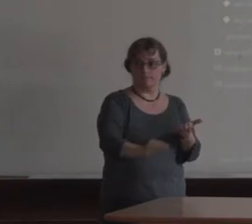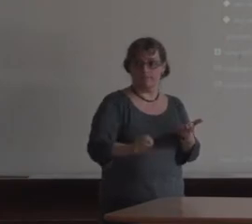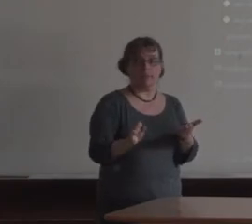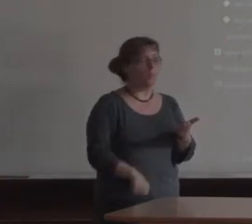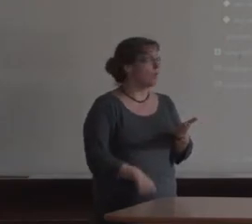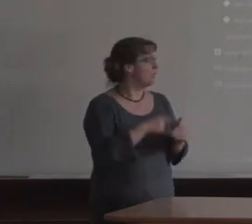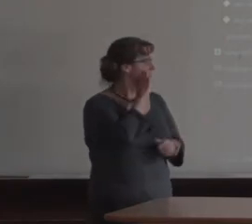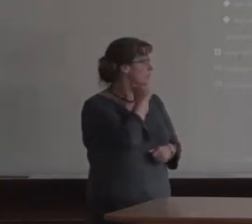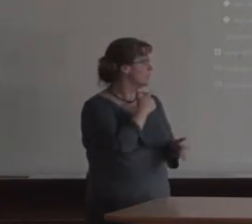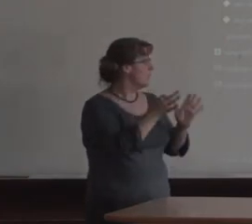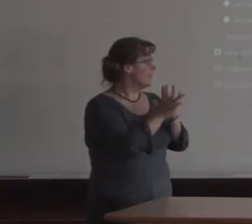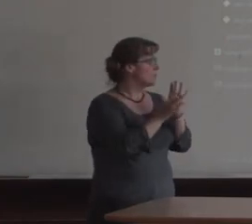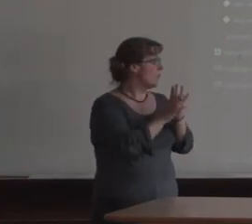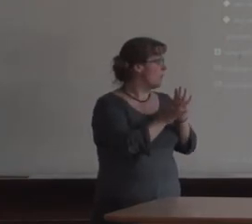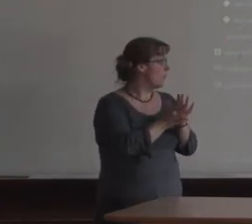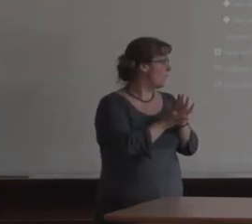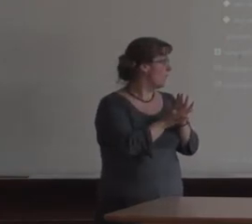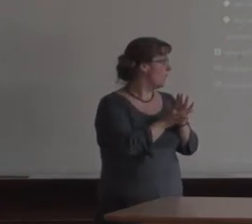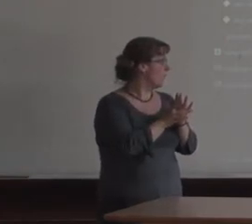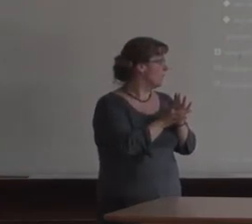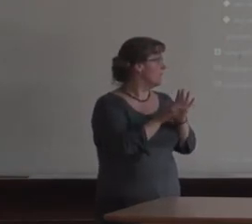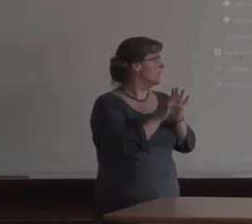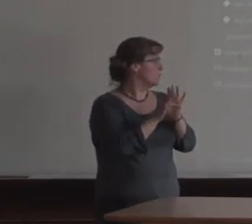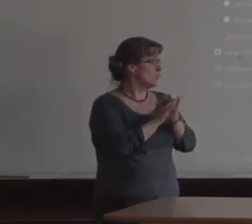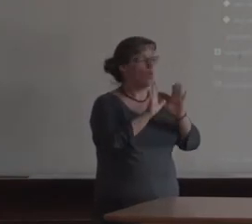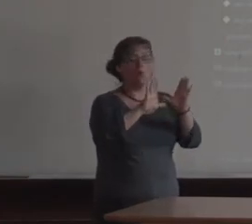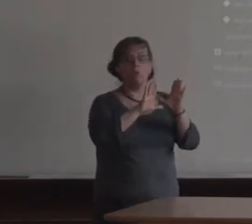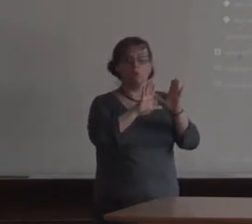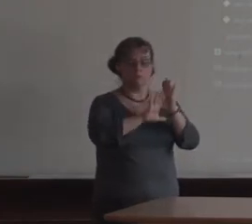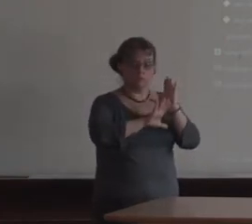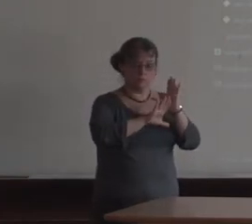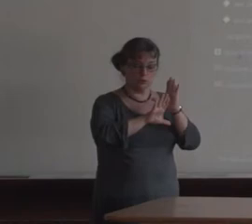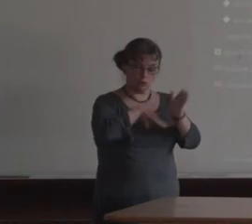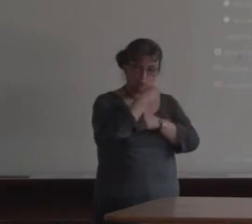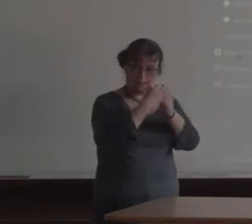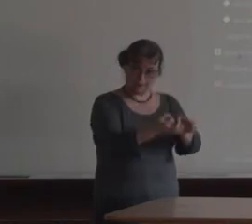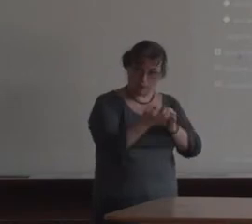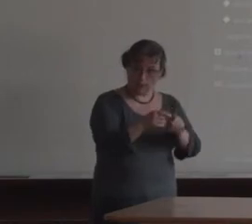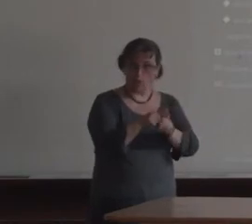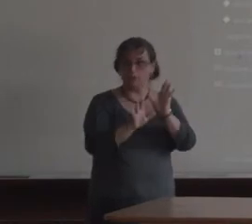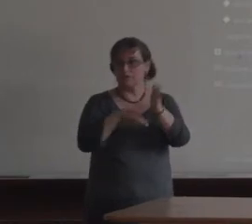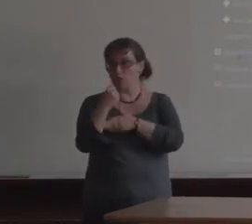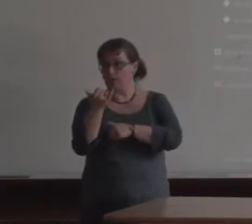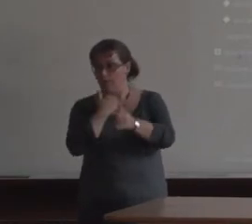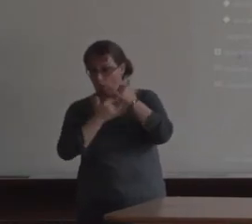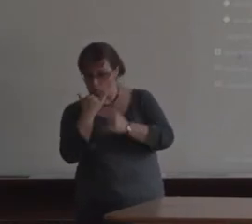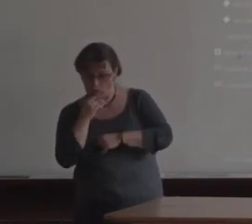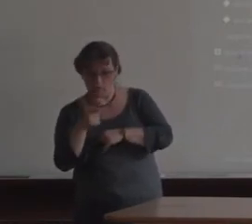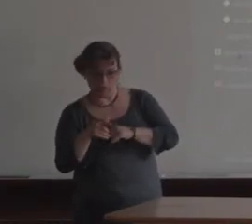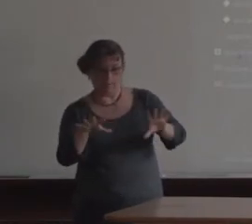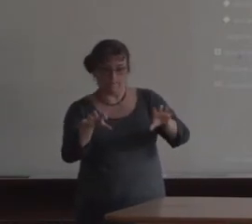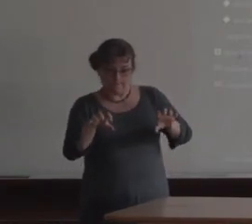récupère la sortie standard et la sortie d'erreur et je peux m'assurer que les choses